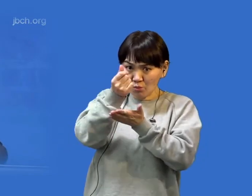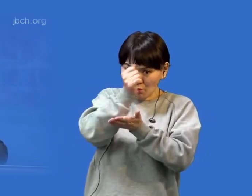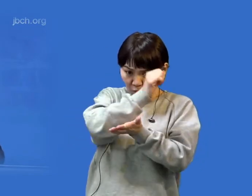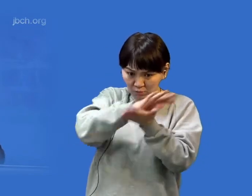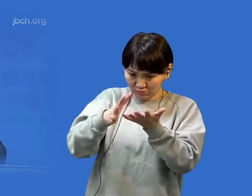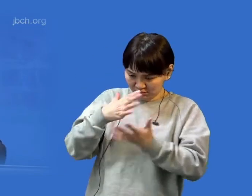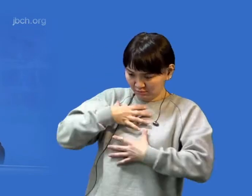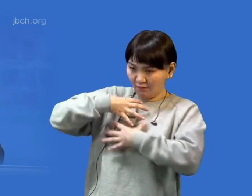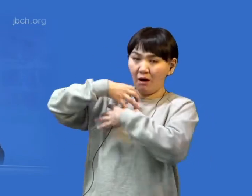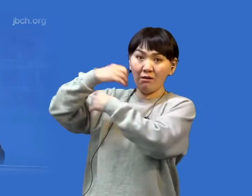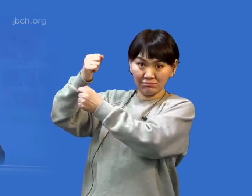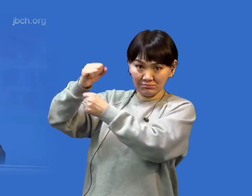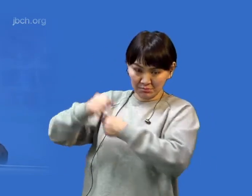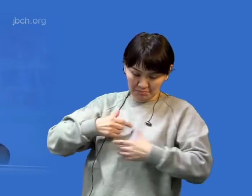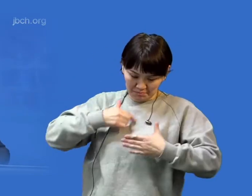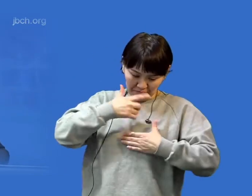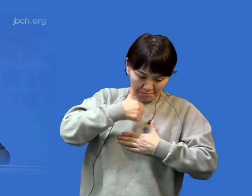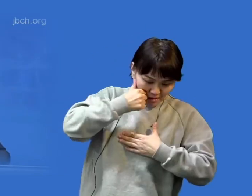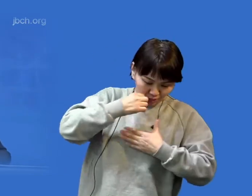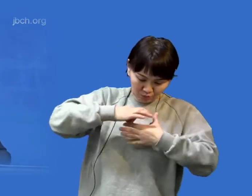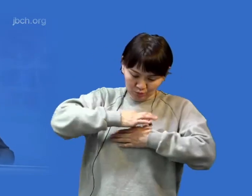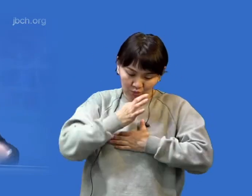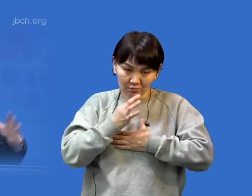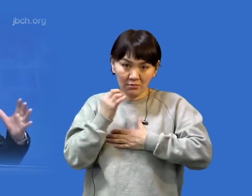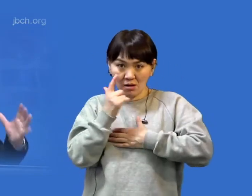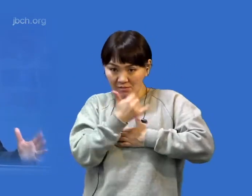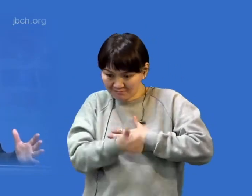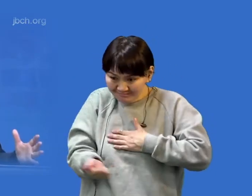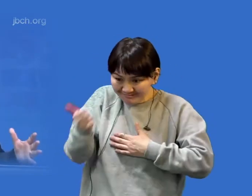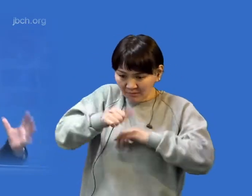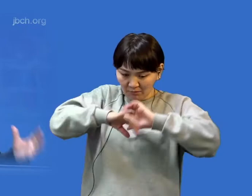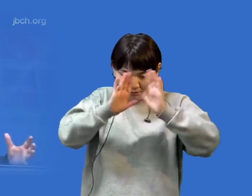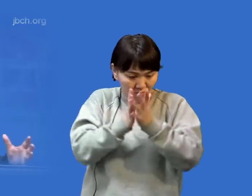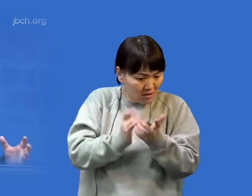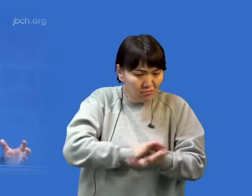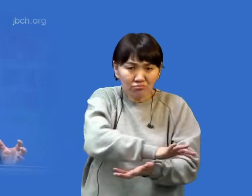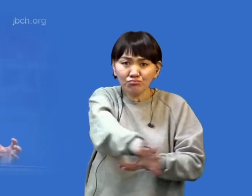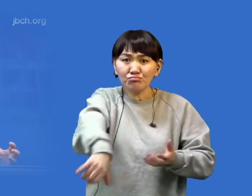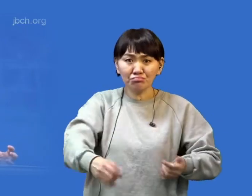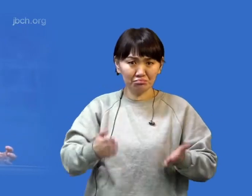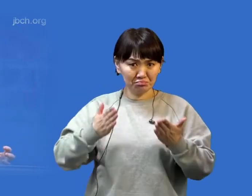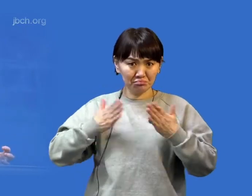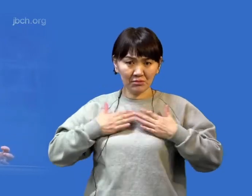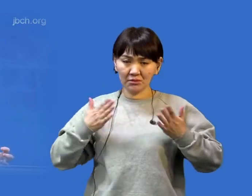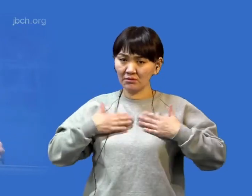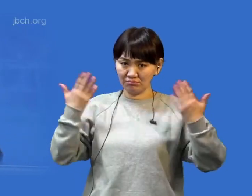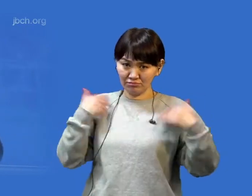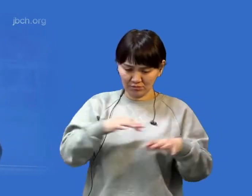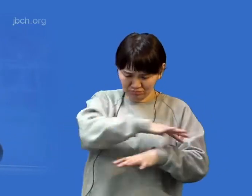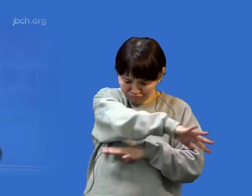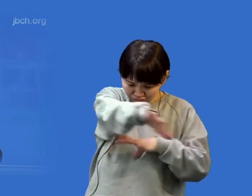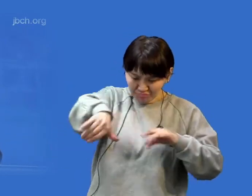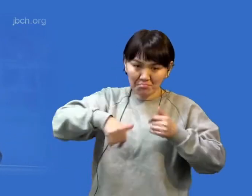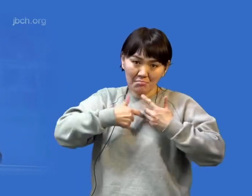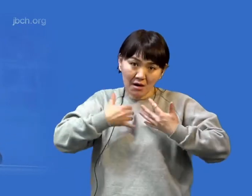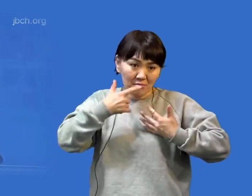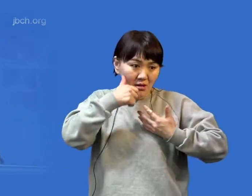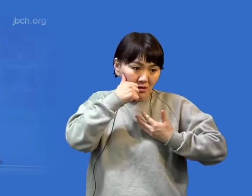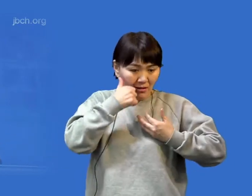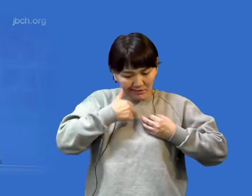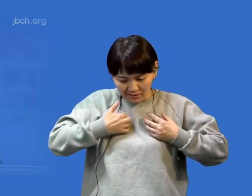гэсэн. Миний биеч дээр сүнсч дээр эрүүл мэндч дээр надад байгаа бүхэл зүйл өөрийнх минь биш. Эзнийх байхгүй юу?